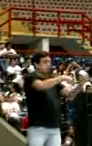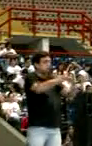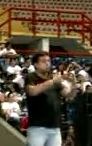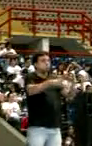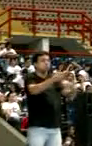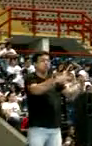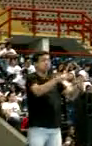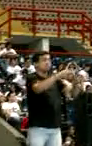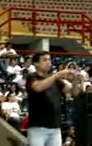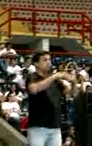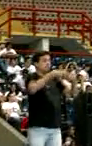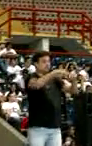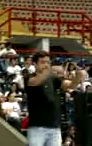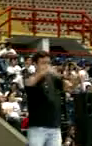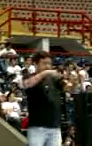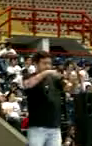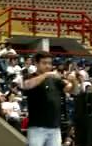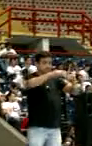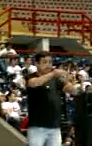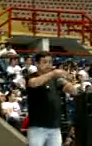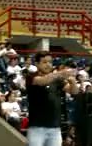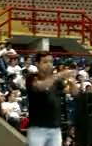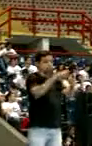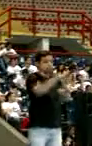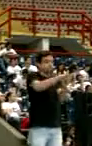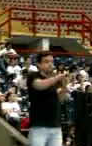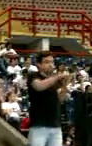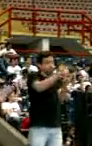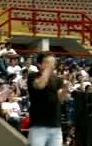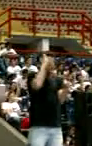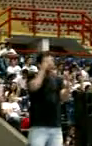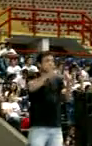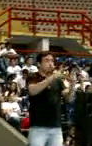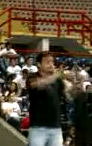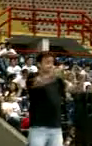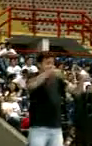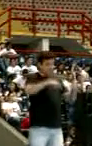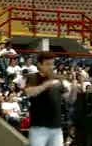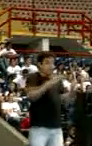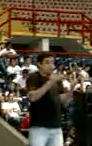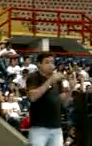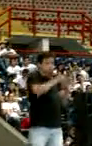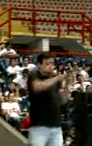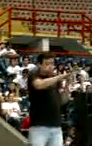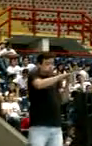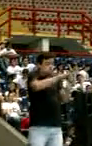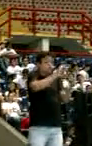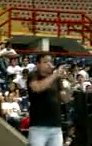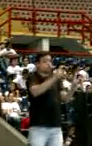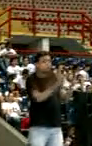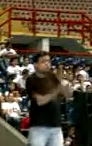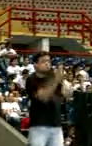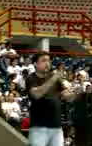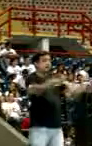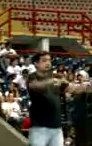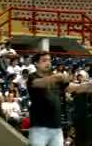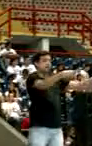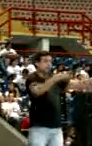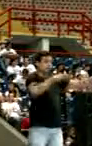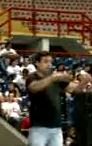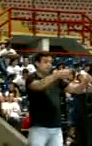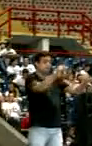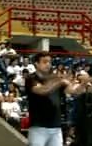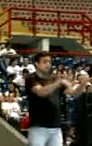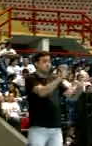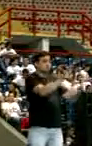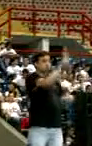óbvio, a terra ficou pequena para tanta gente. Quando a gente tem muita gente e pouca terra, vai ter o quê? Guerra. Vai começar a ter guerra na